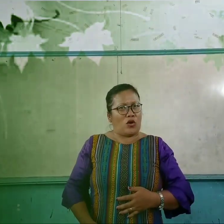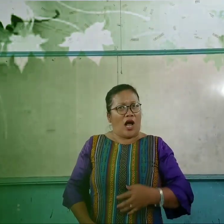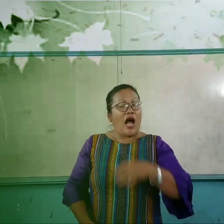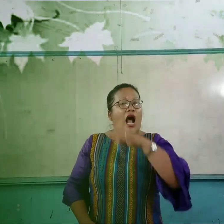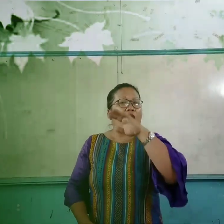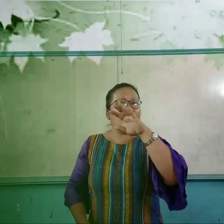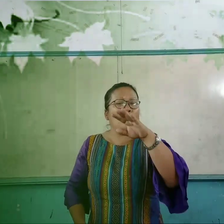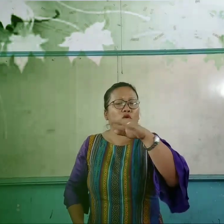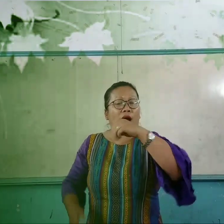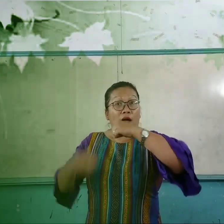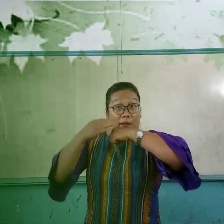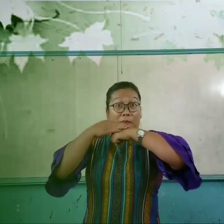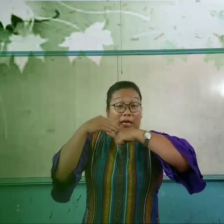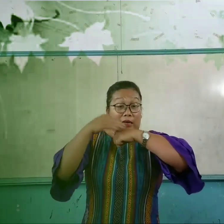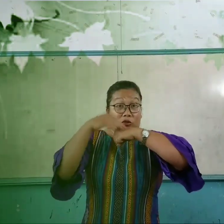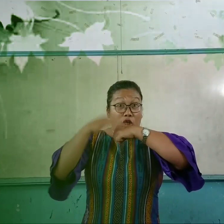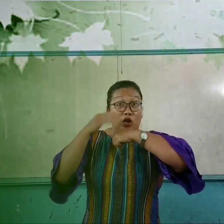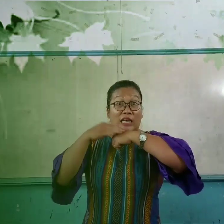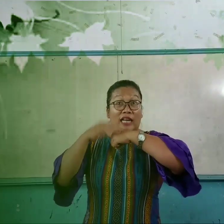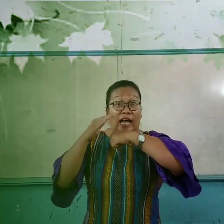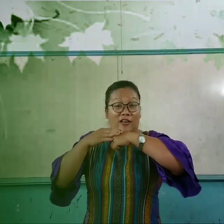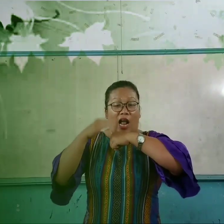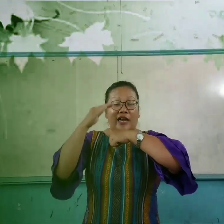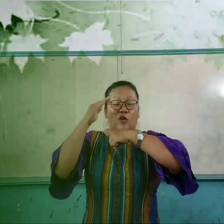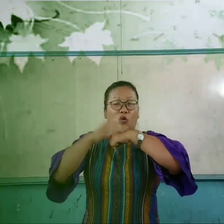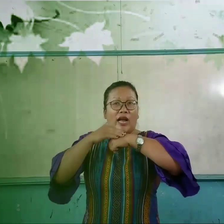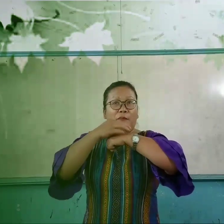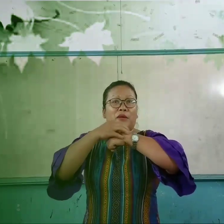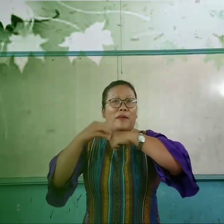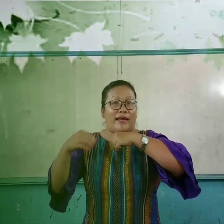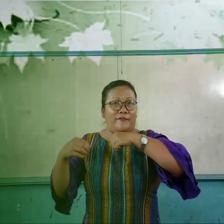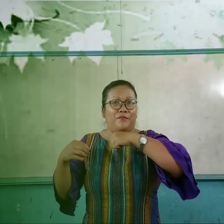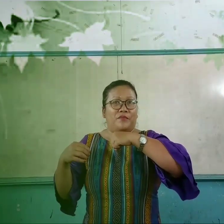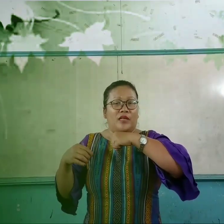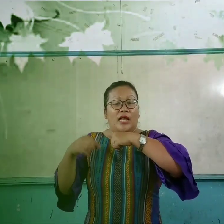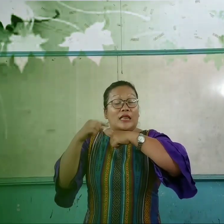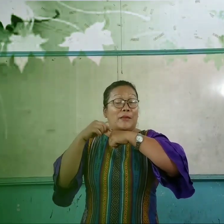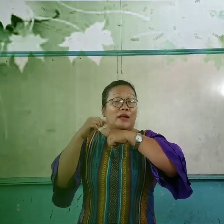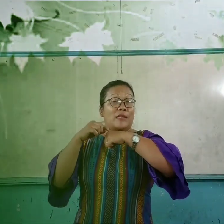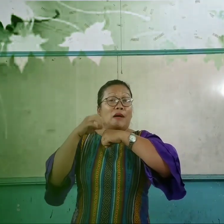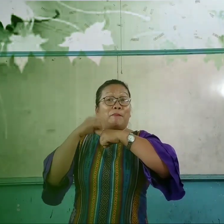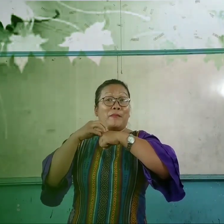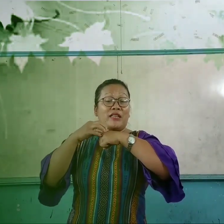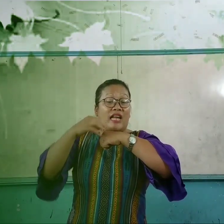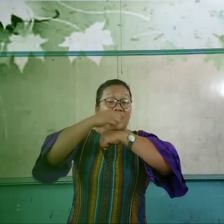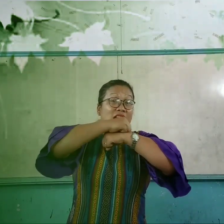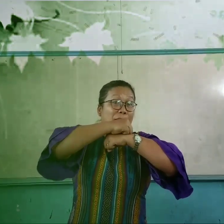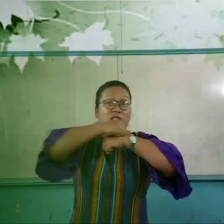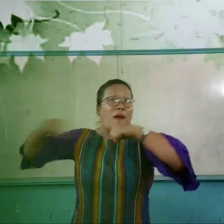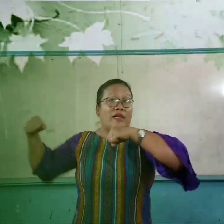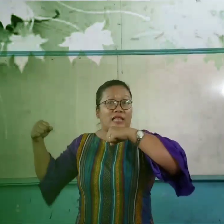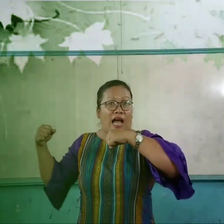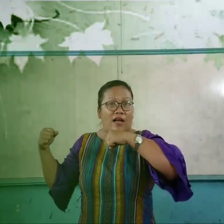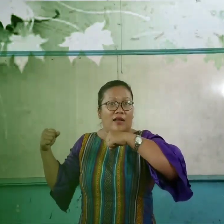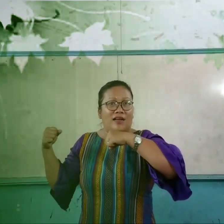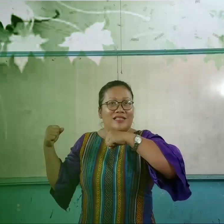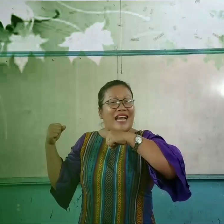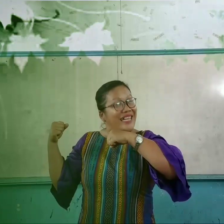luka, ada luka contoh di lengan, ada luka di perban. Tiba-tiba perban tadi dilepas paksa. Sakit